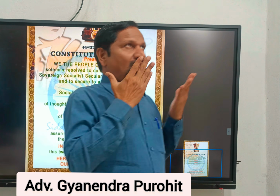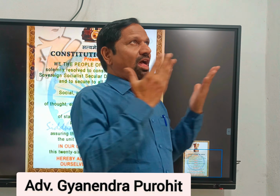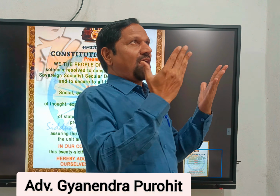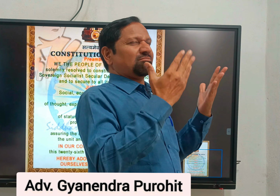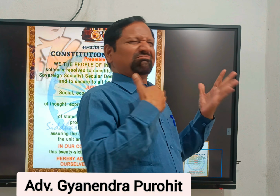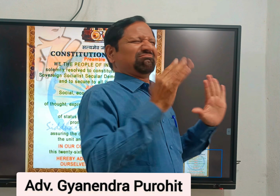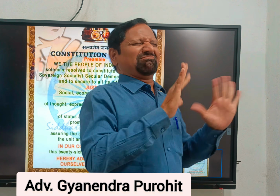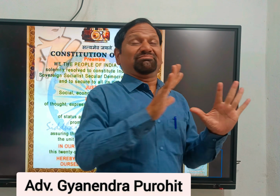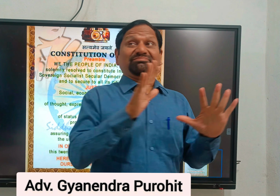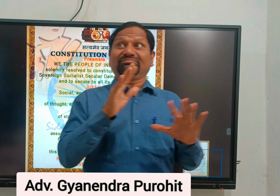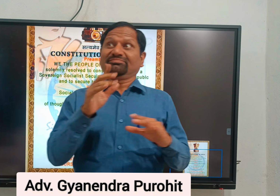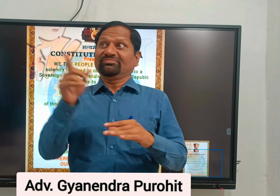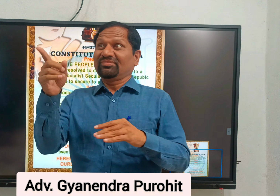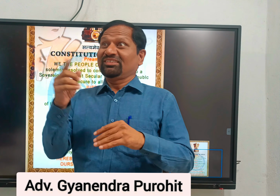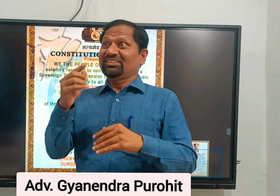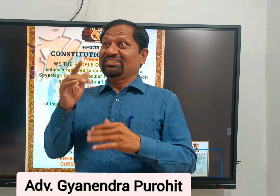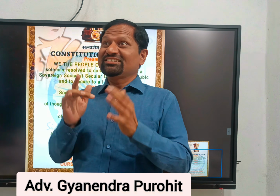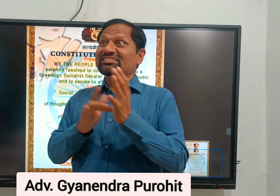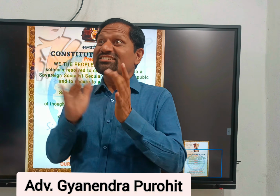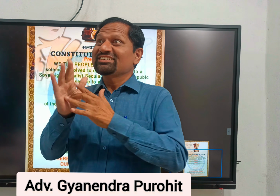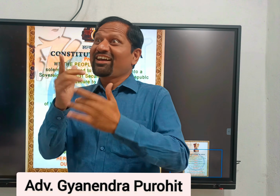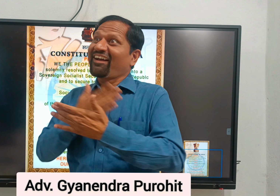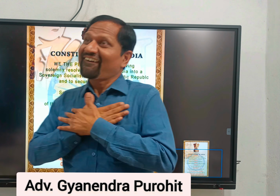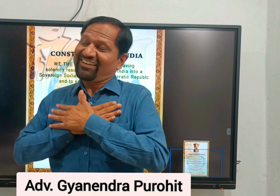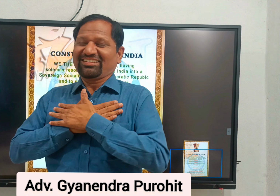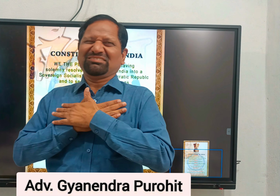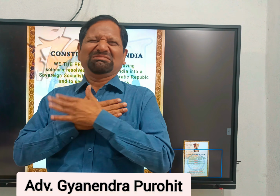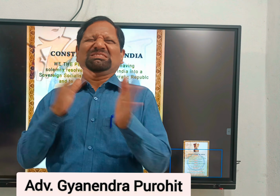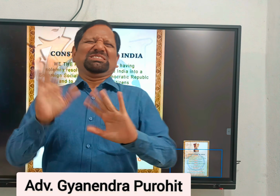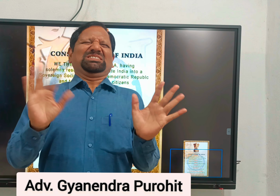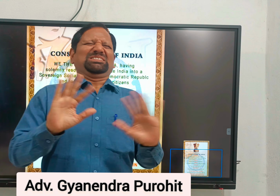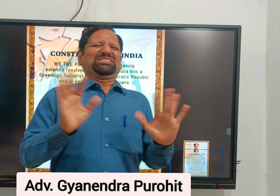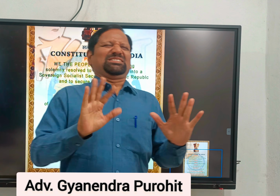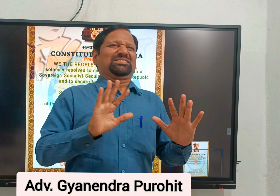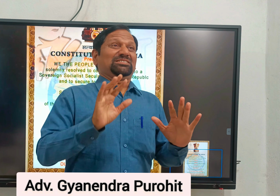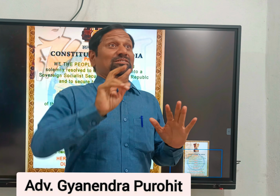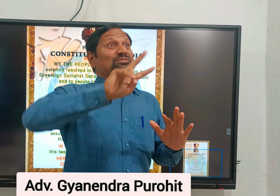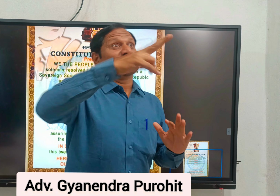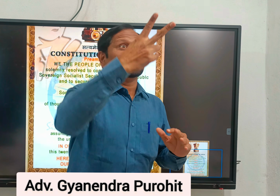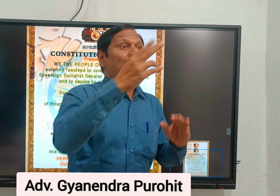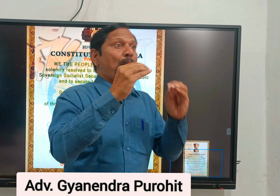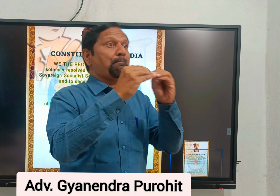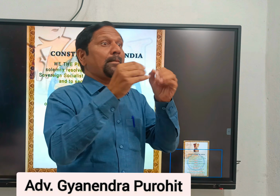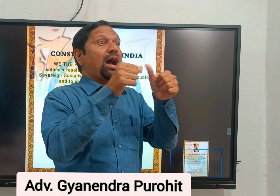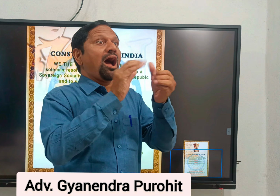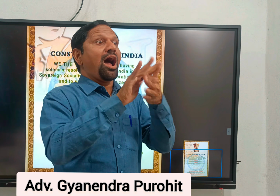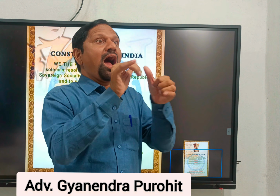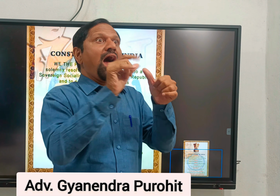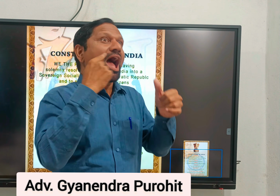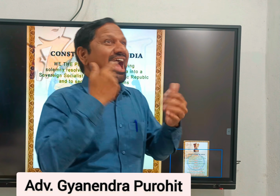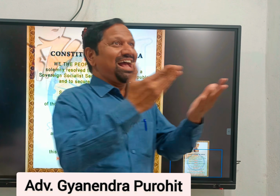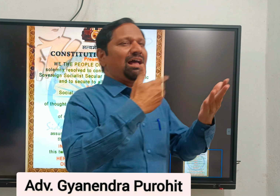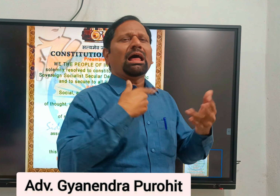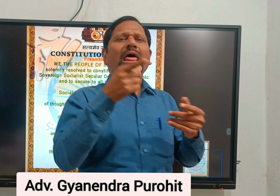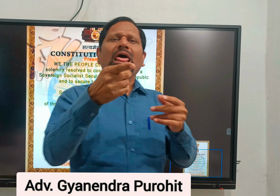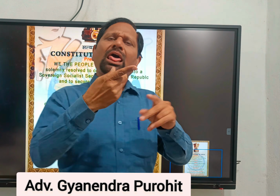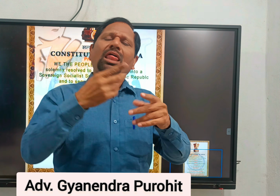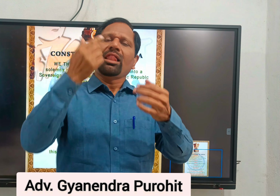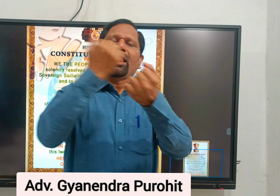हम नमाज अदा करेंगे, नहीं हम चर्च में जाके इबादत करेंगे, हाँ हम दूसरे धर्म